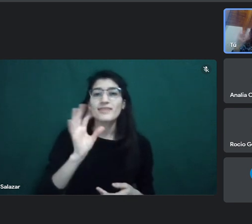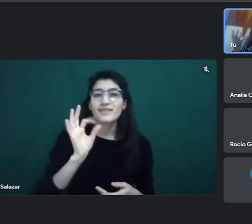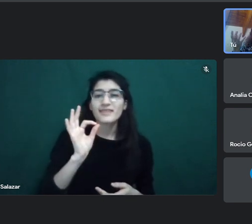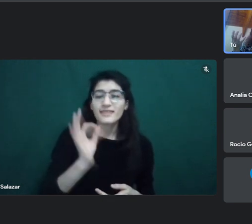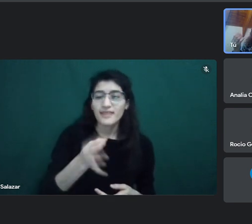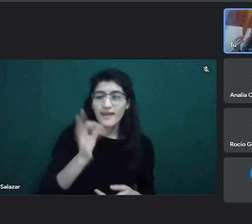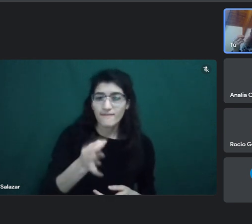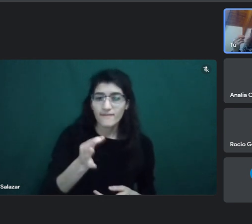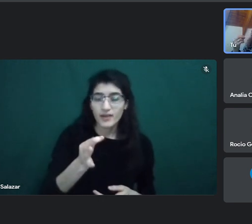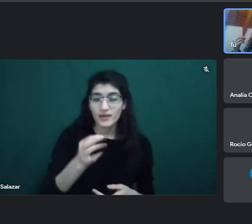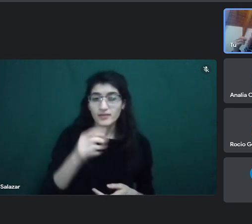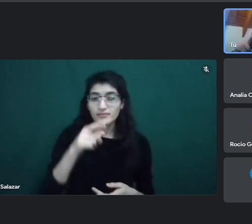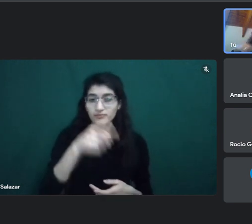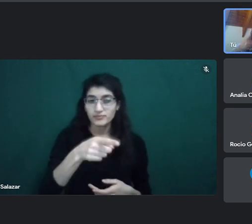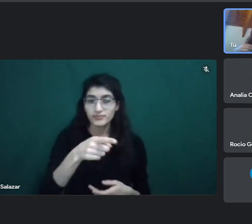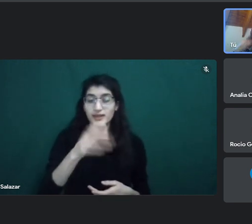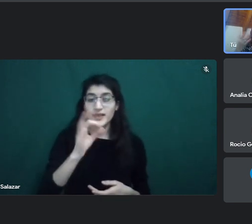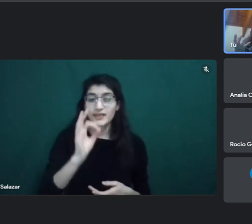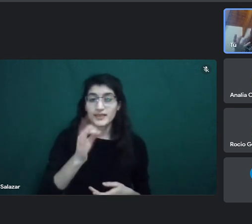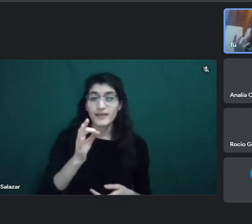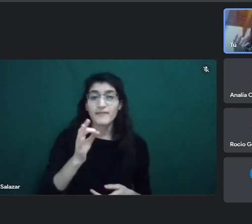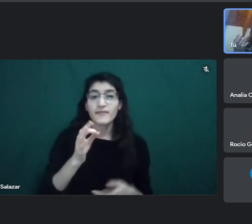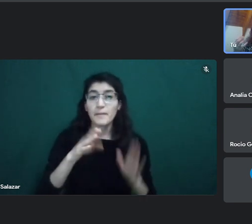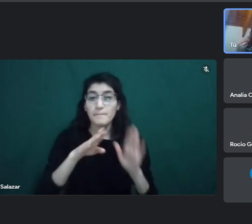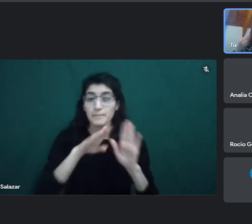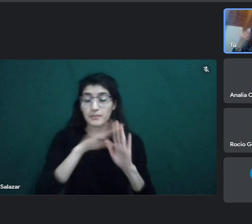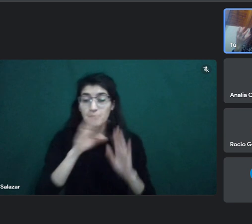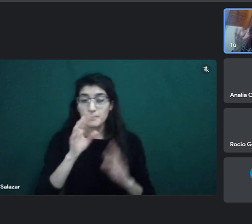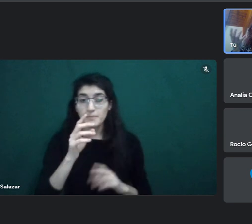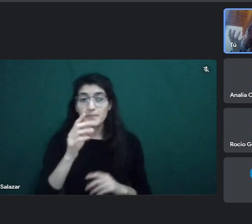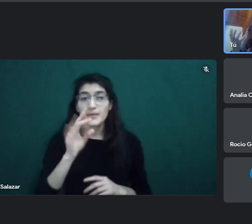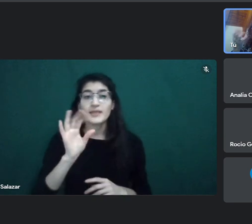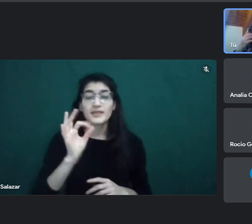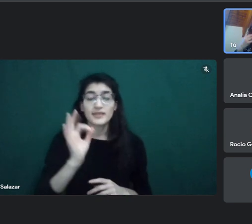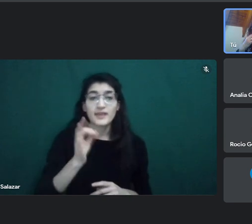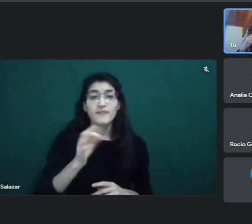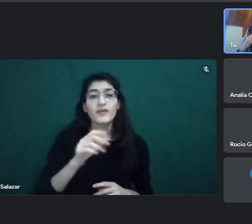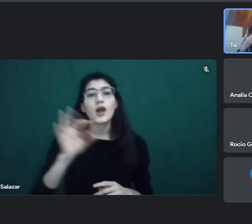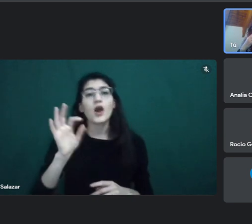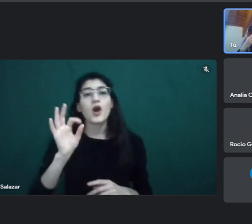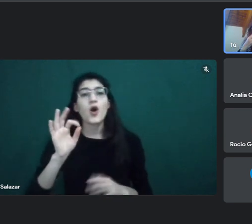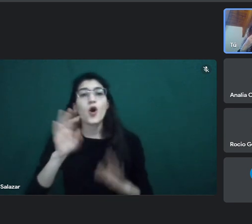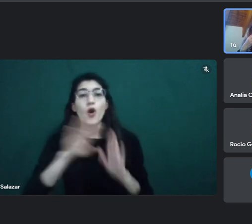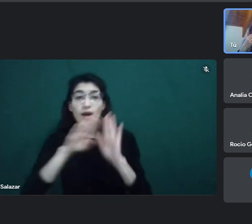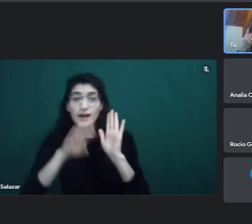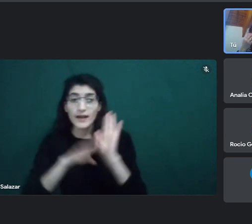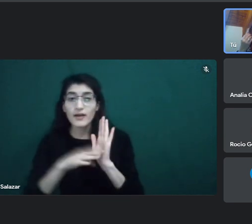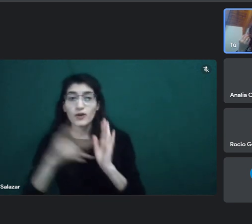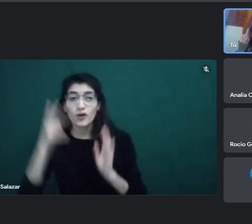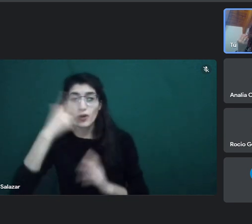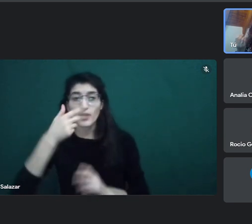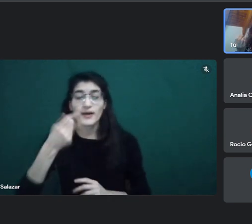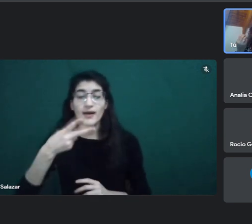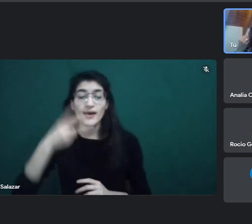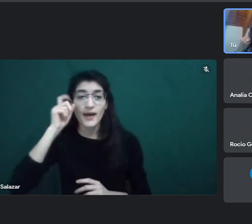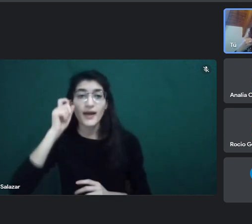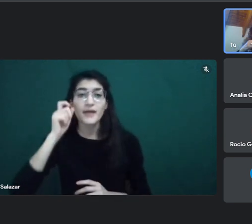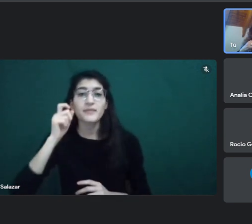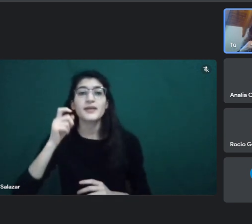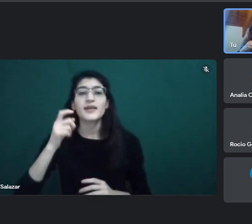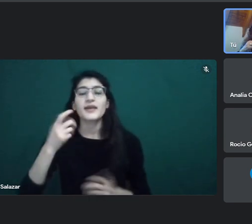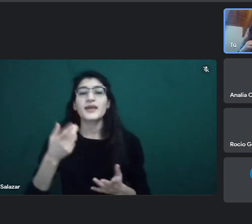debe, y el have to tiene que hacer algo. También implica una obligación. El should y el ought